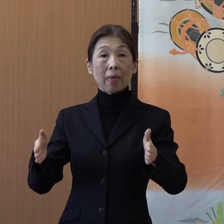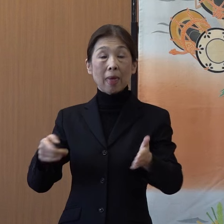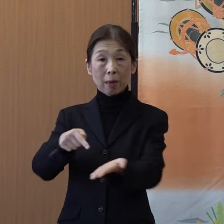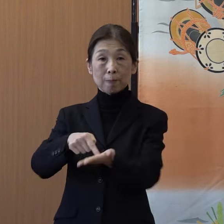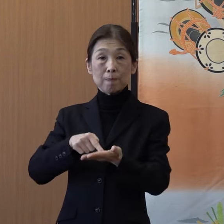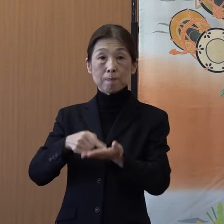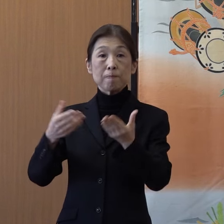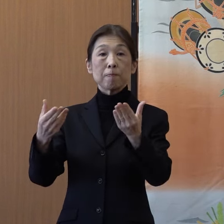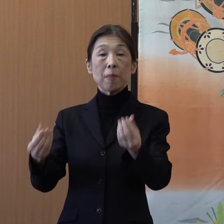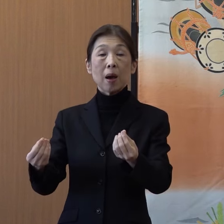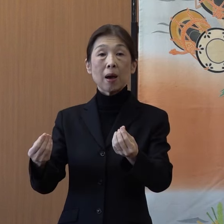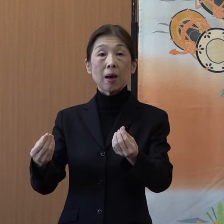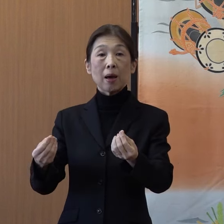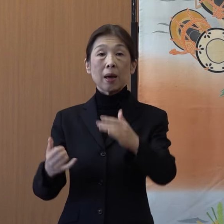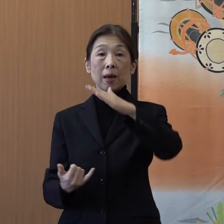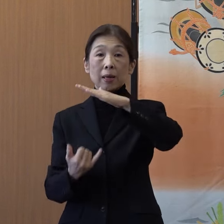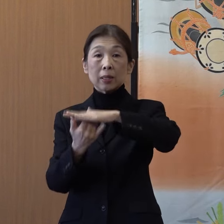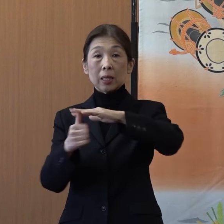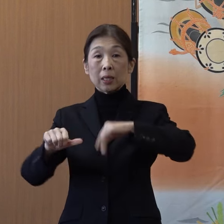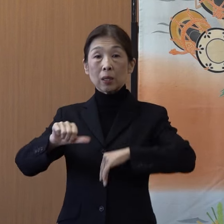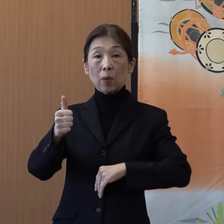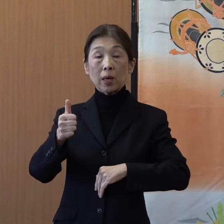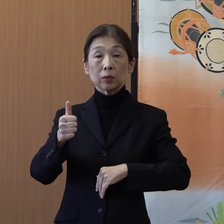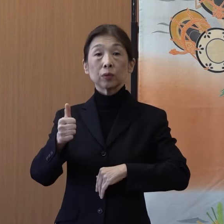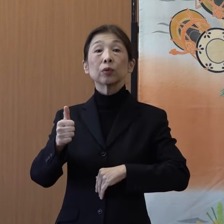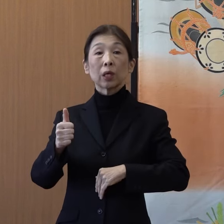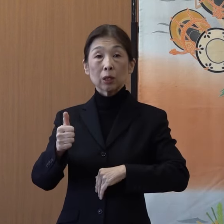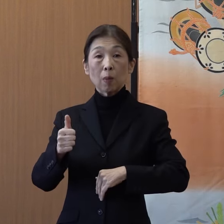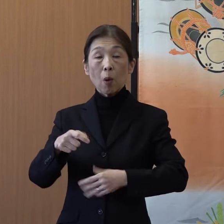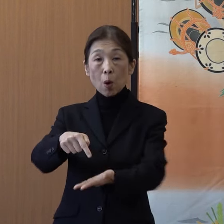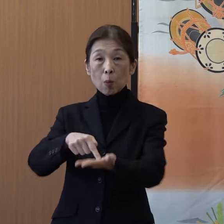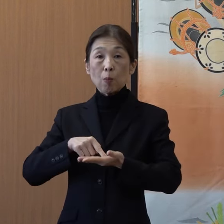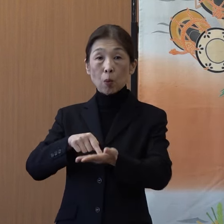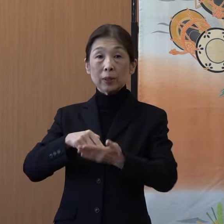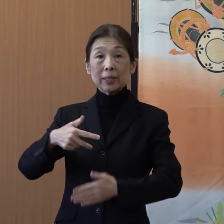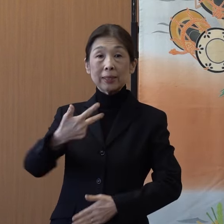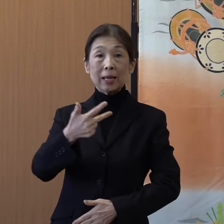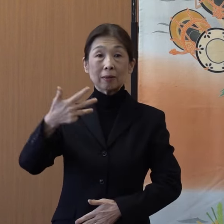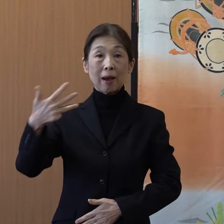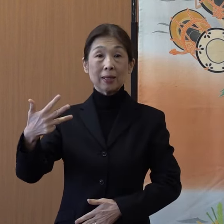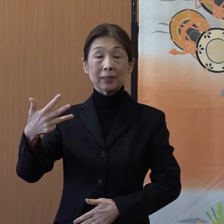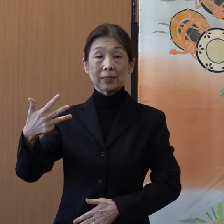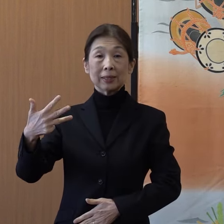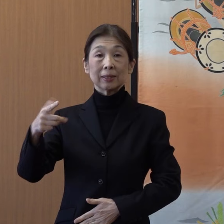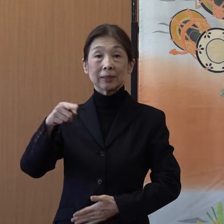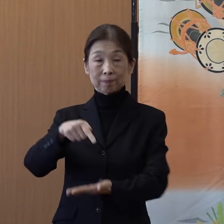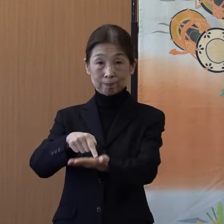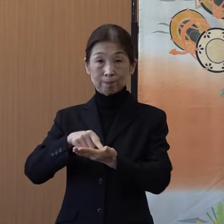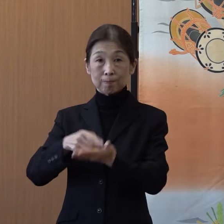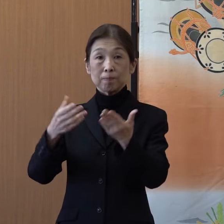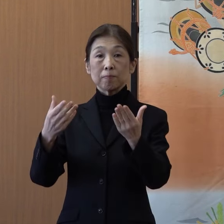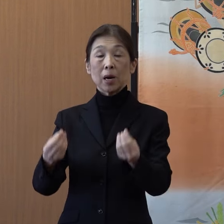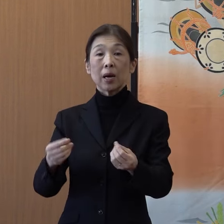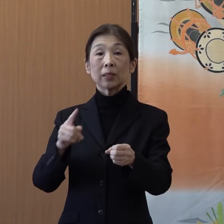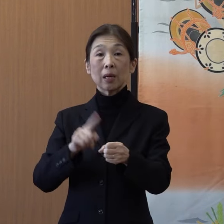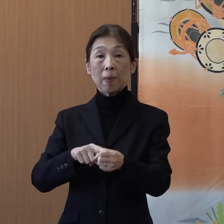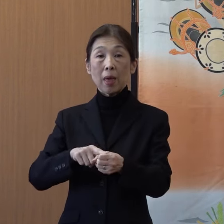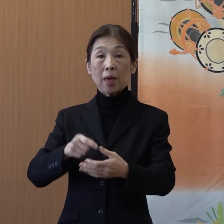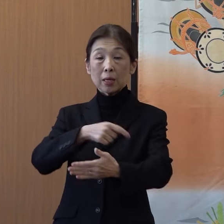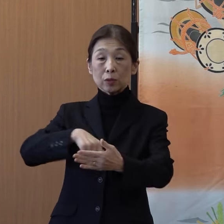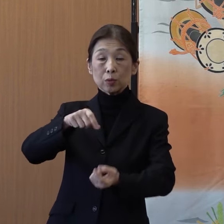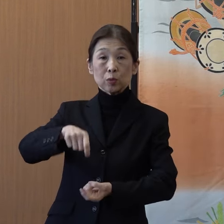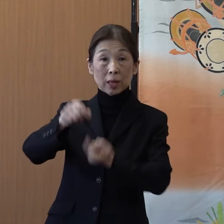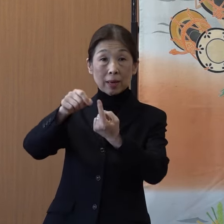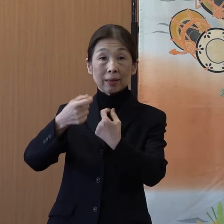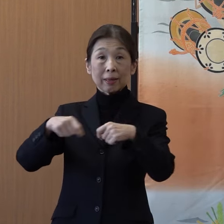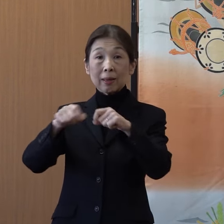ました。定員500名のところ708名のエントリーがありましたので、抽選結果を近